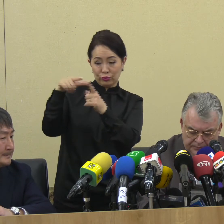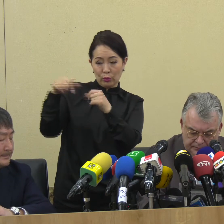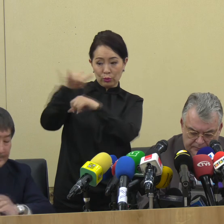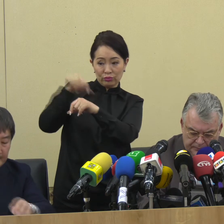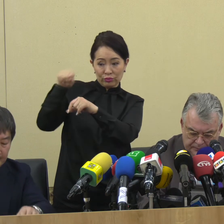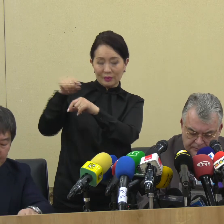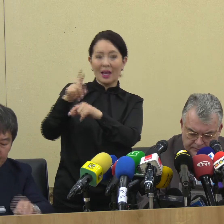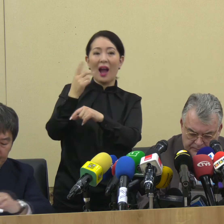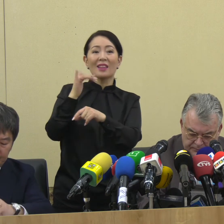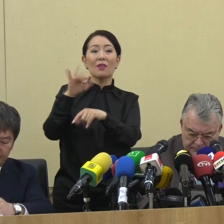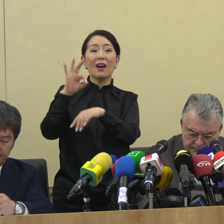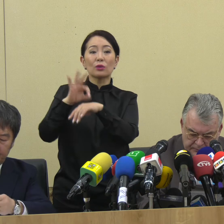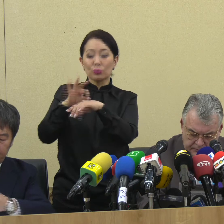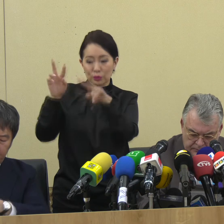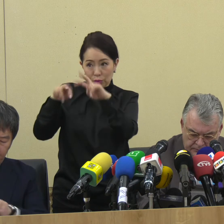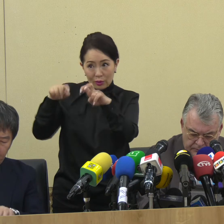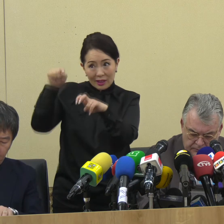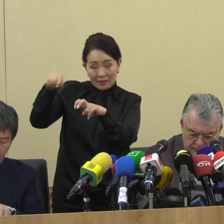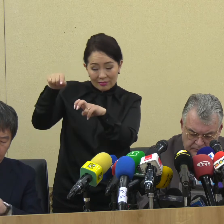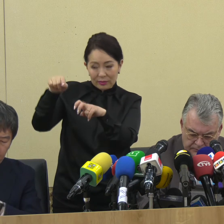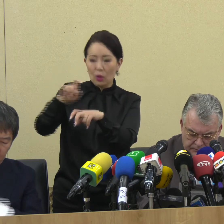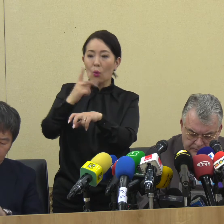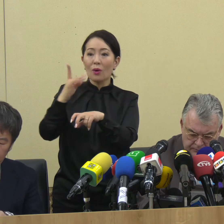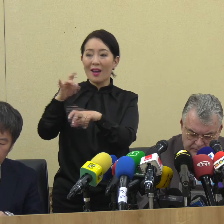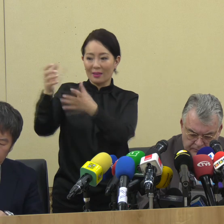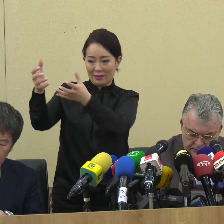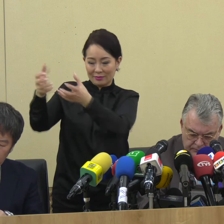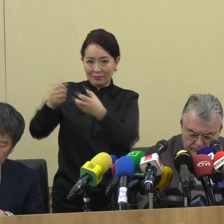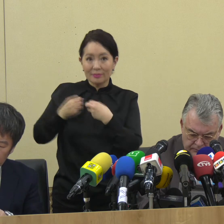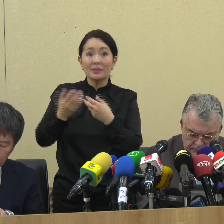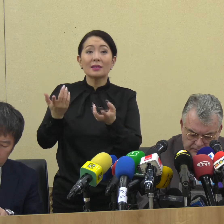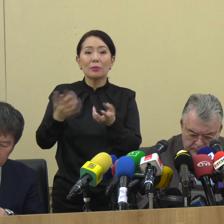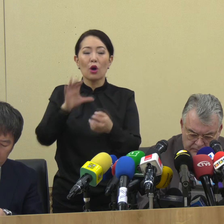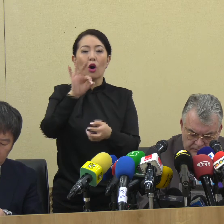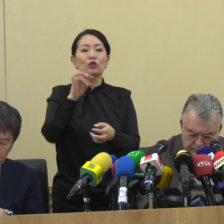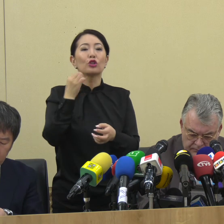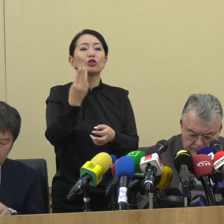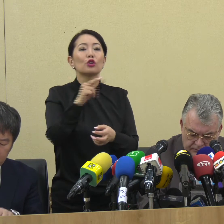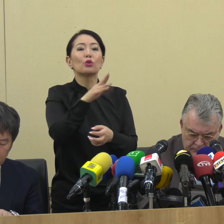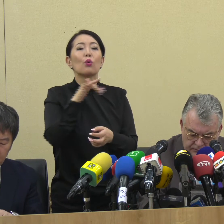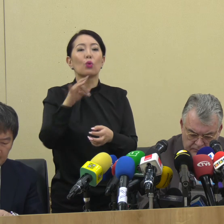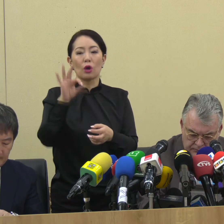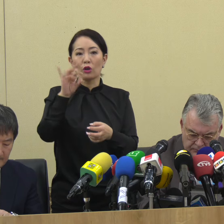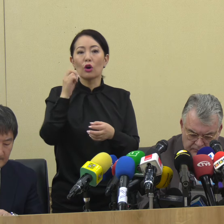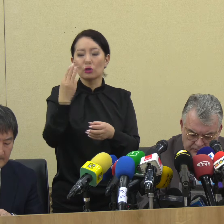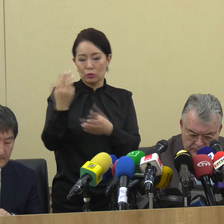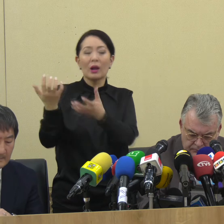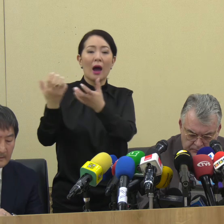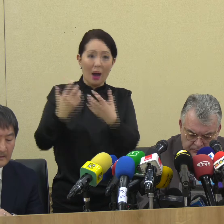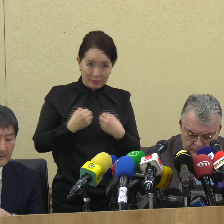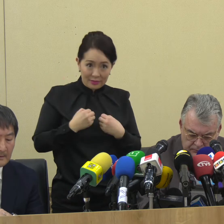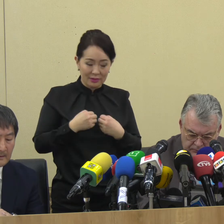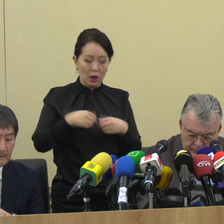халдварт өвчин судлалын хүрээлэнгээс оншлуур авсныг та бүхэн мэдж байгаа. Гэтэл өнөөдөр дахиад нэг сайн мэдээ